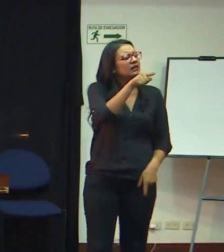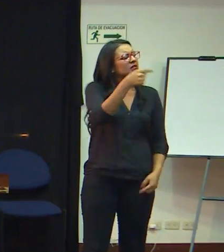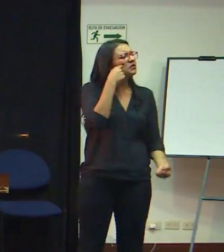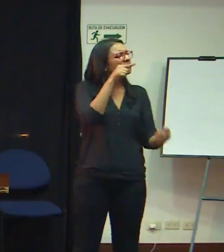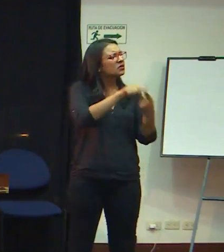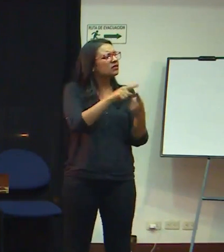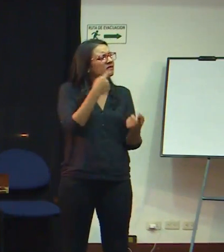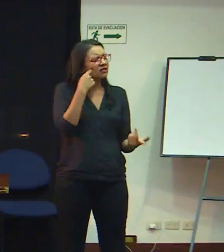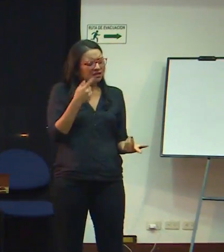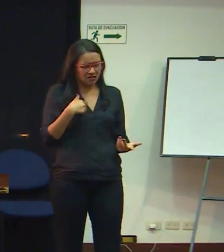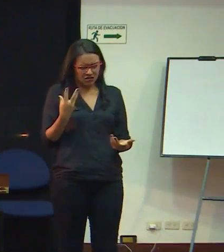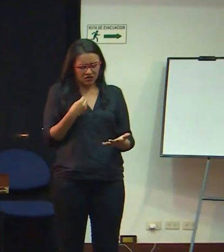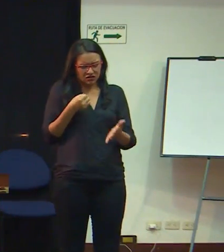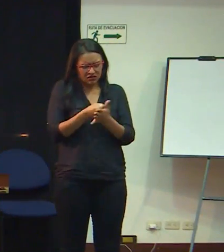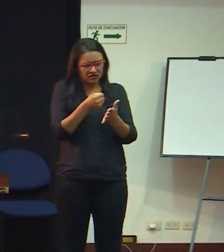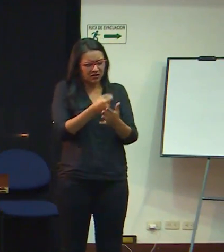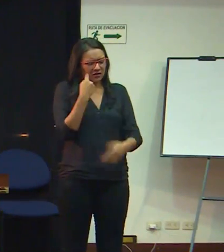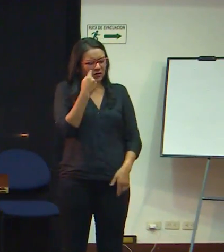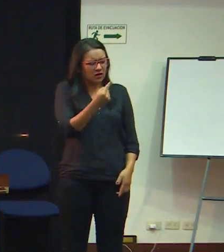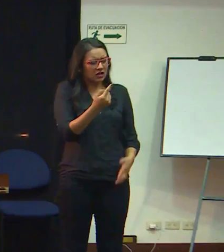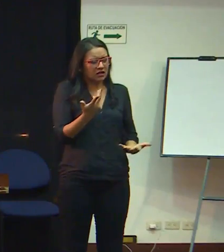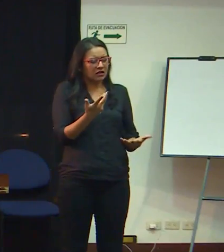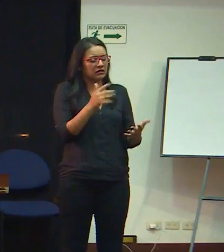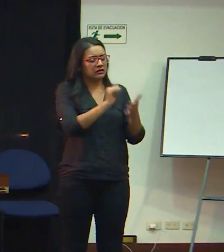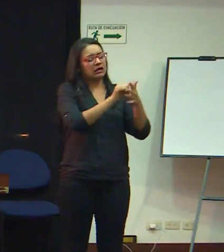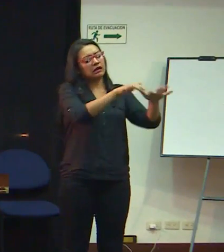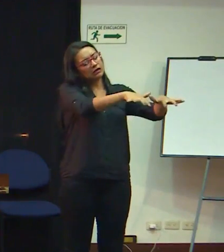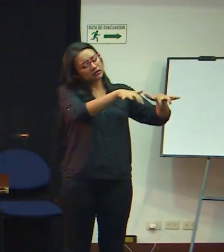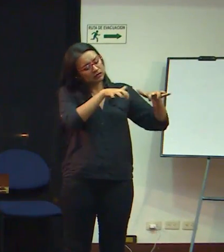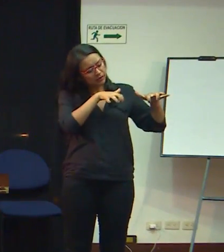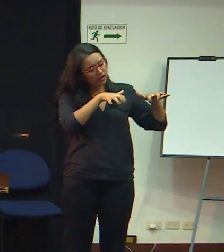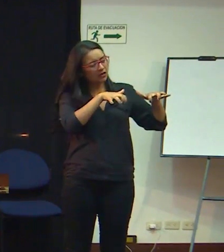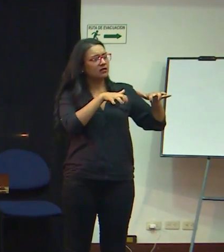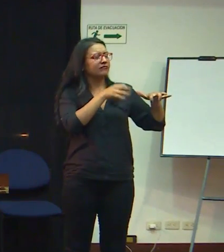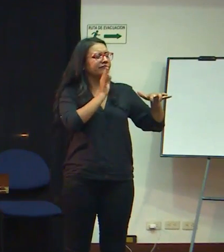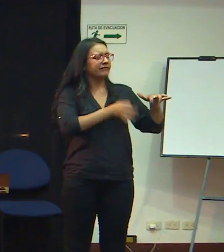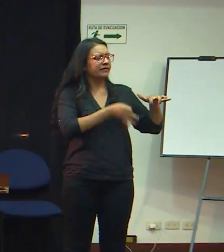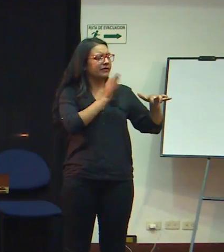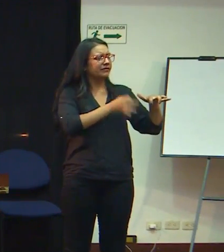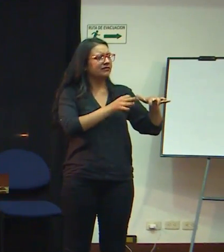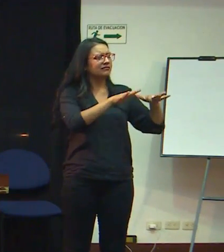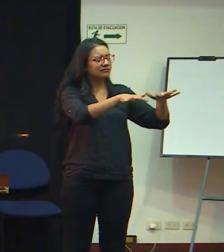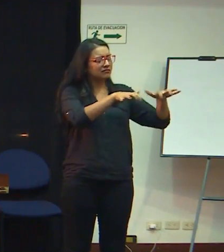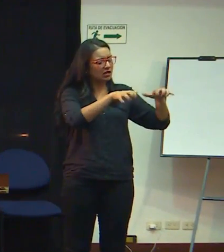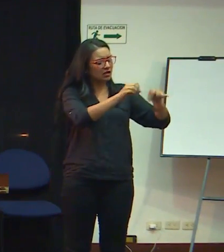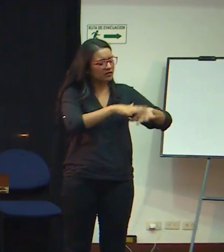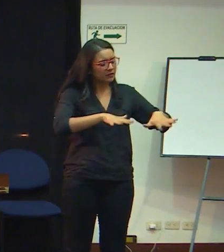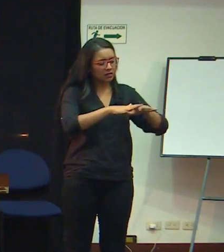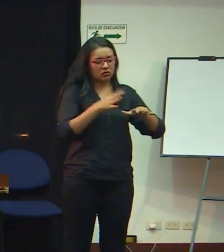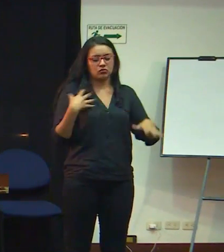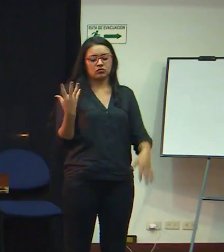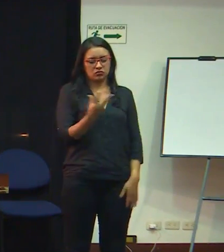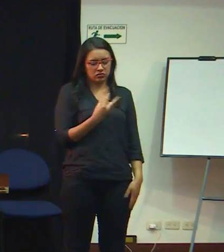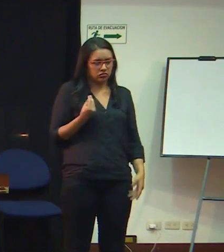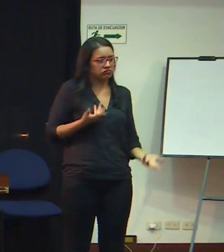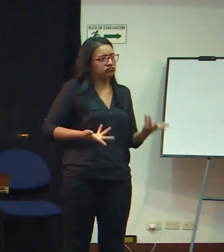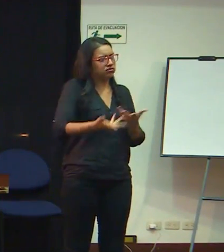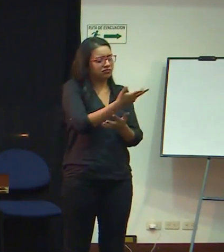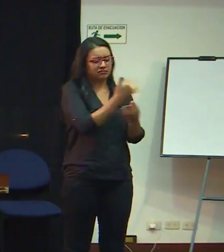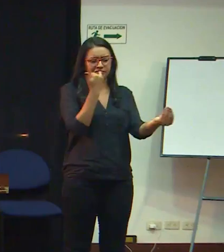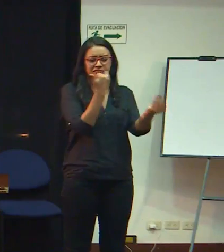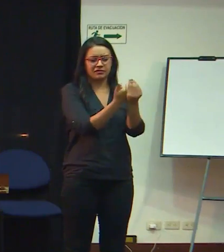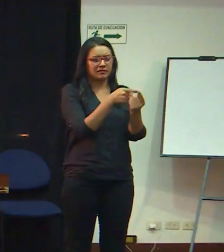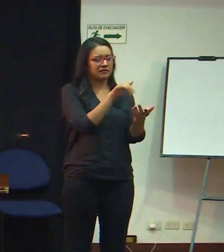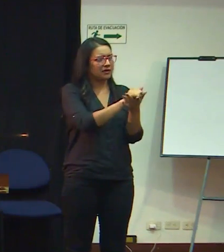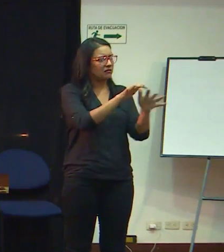buscando nosotros? Yo creo que pasar de esa asamblea, que va a ser siempre pues, un espacio para nosotros puntual, y va a